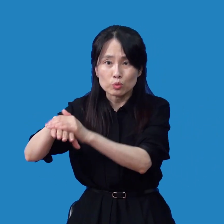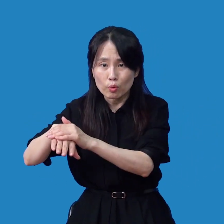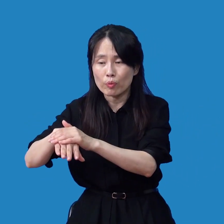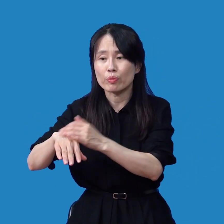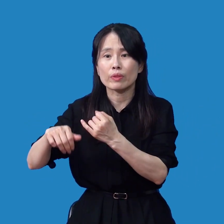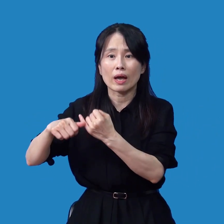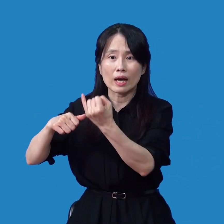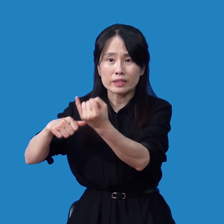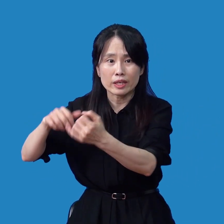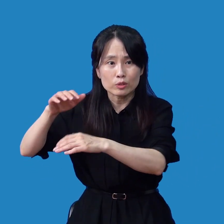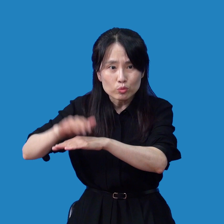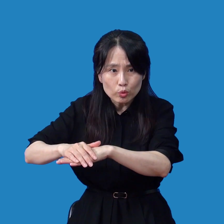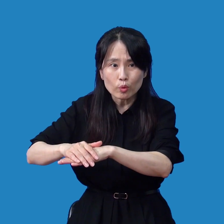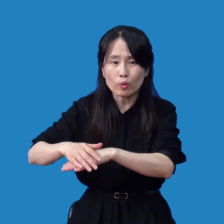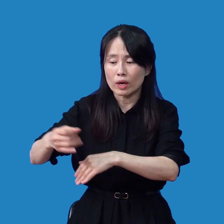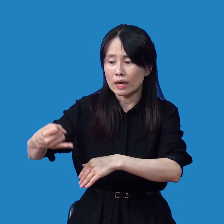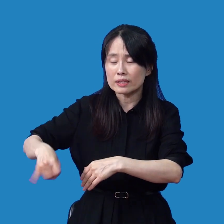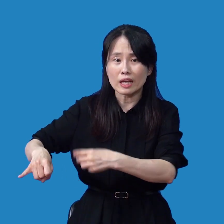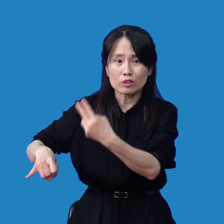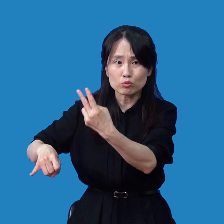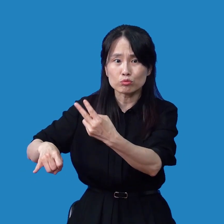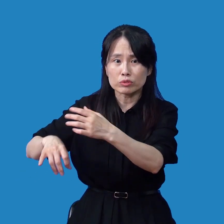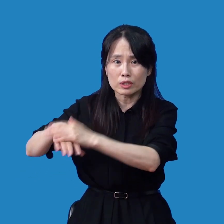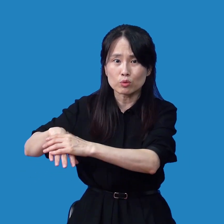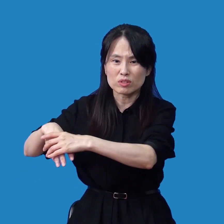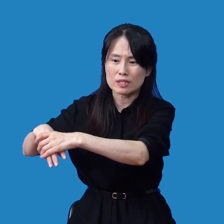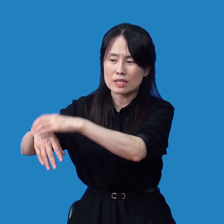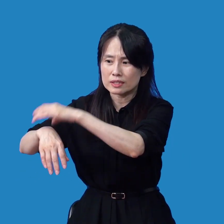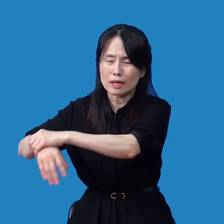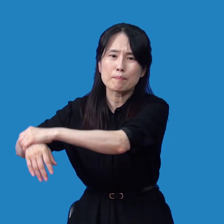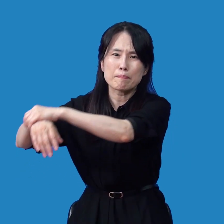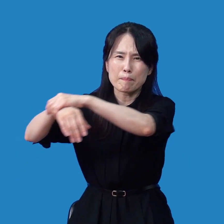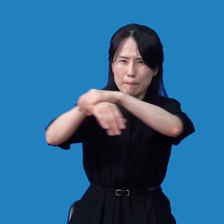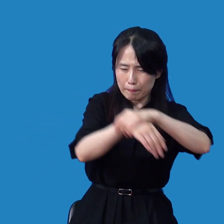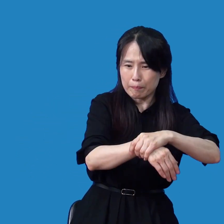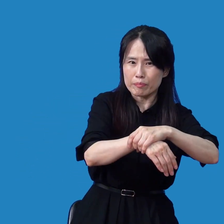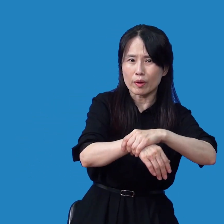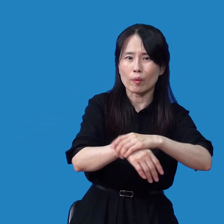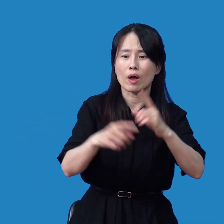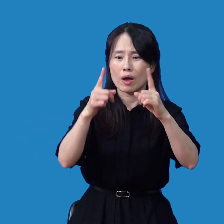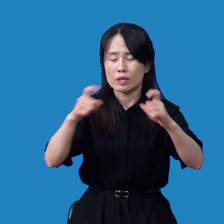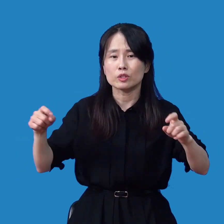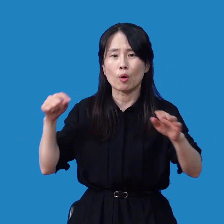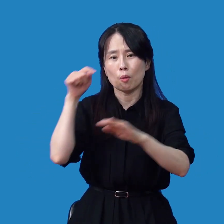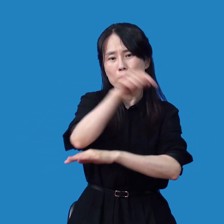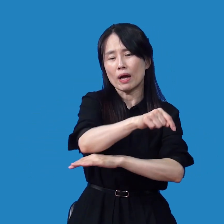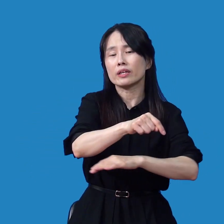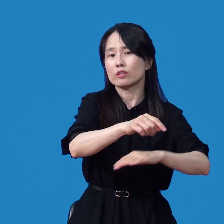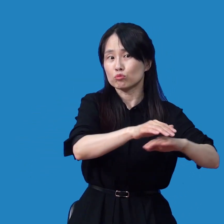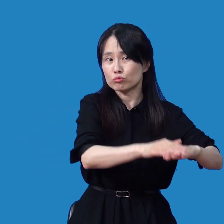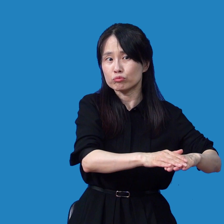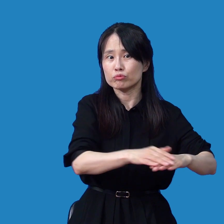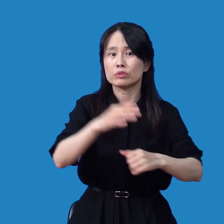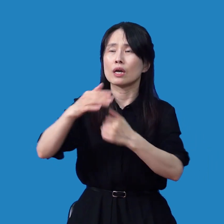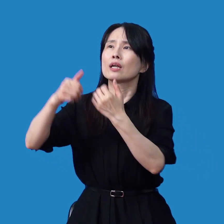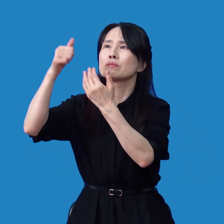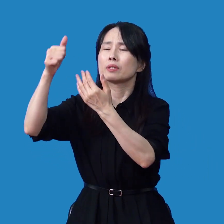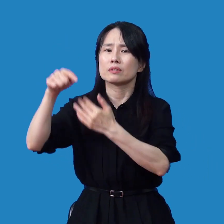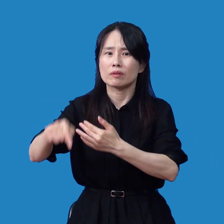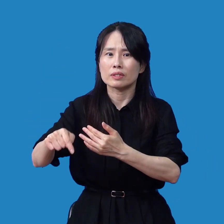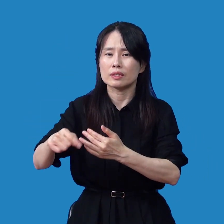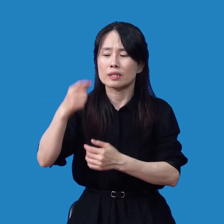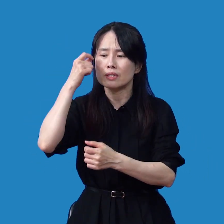롯의 손과 그 아내의 손과 두 딸의 손을 잡아 인도하여 성 밖에 두니 여호와께서 그에게